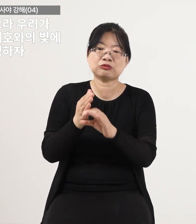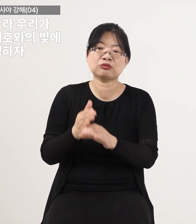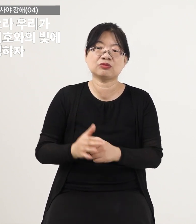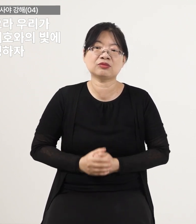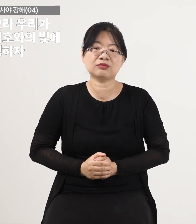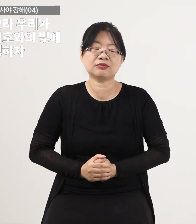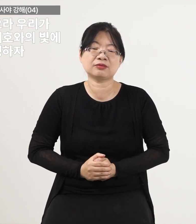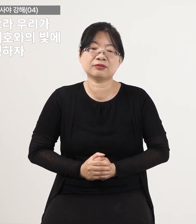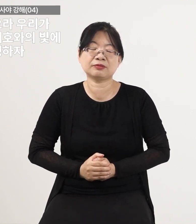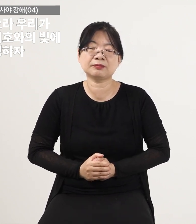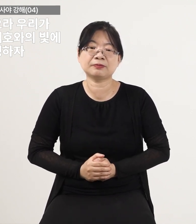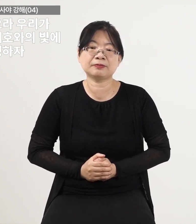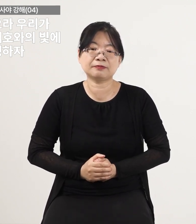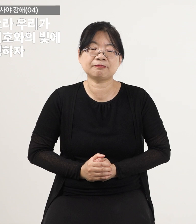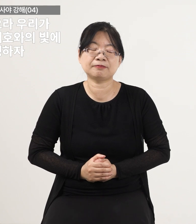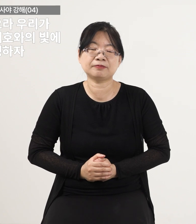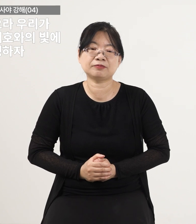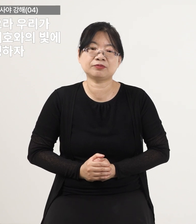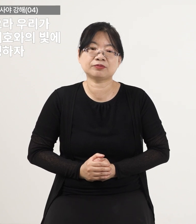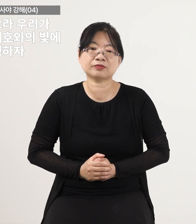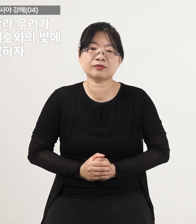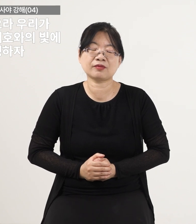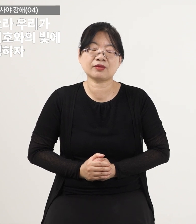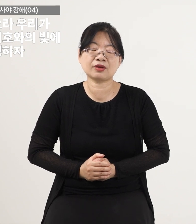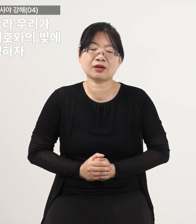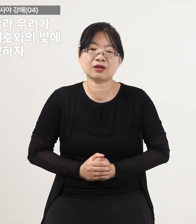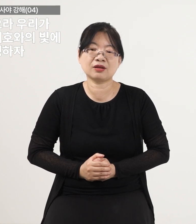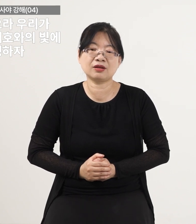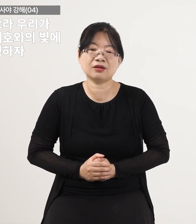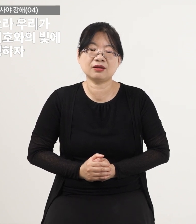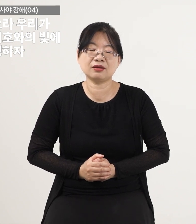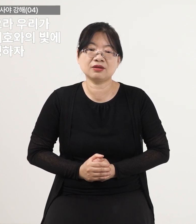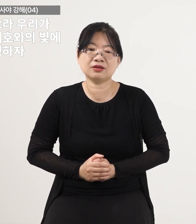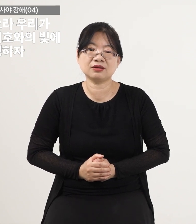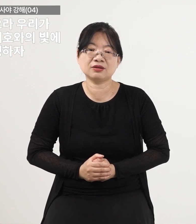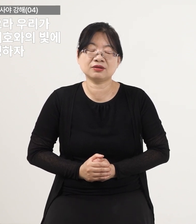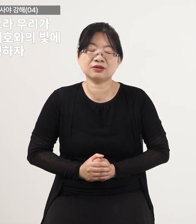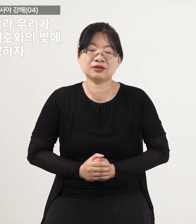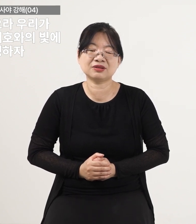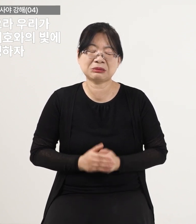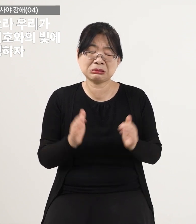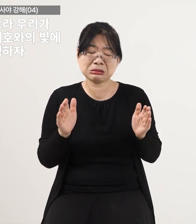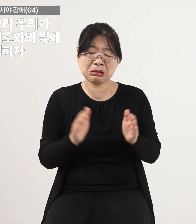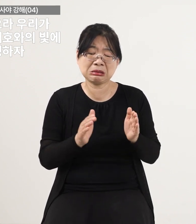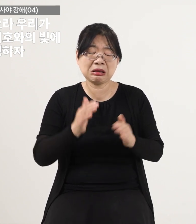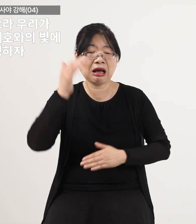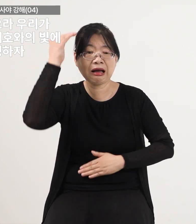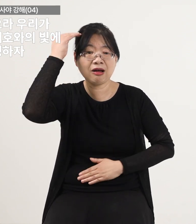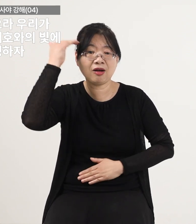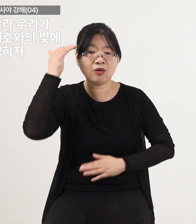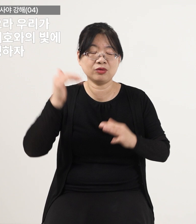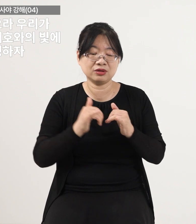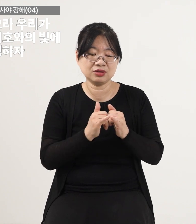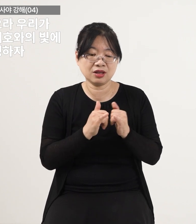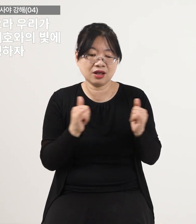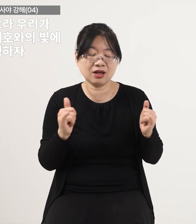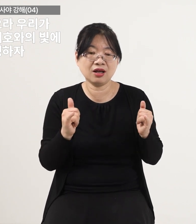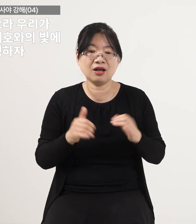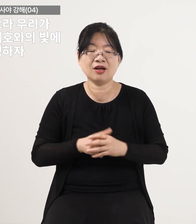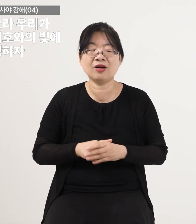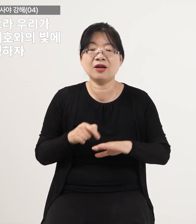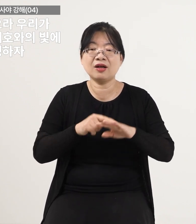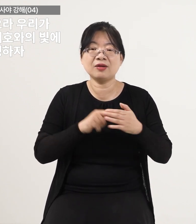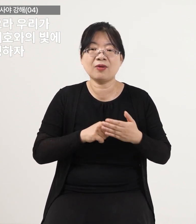쏟아냅니다. 그러면 이 조그마한 반도의 나라 우리 한국 사람들은